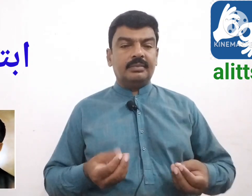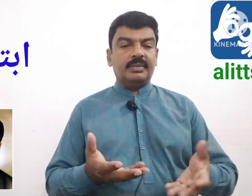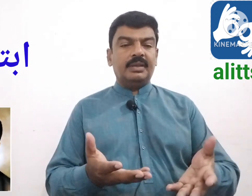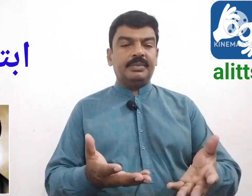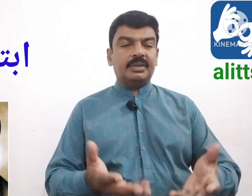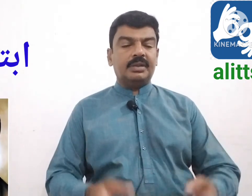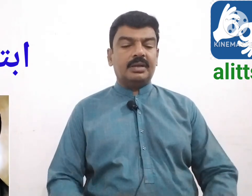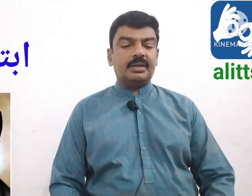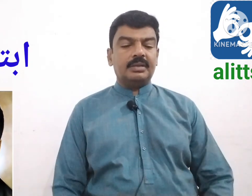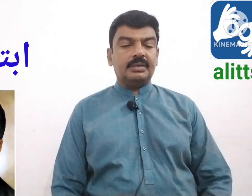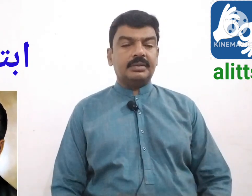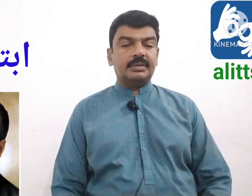इब्तिदा,